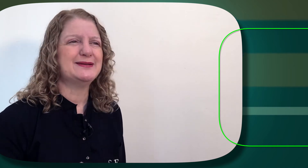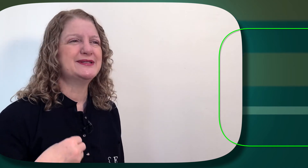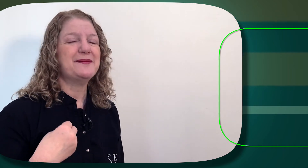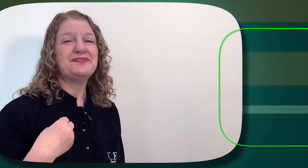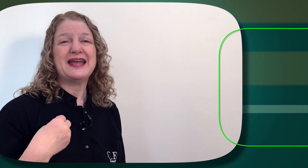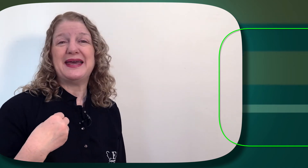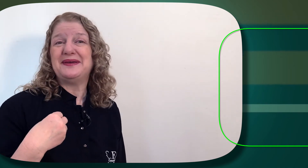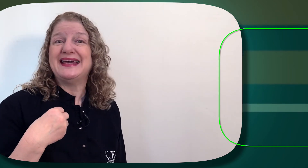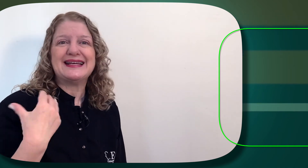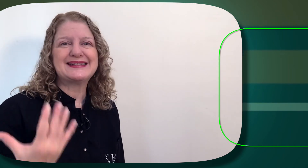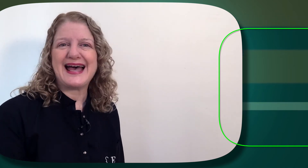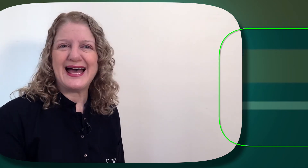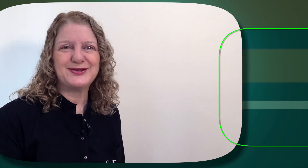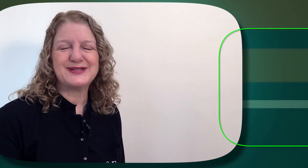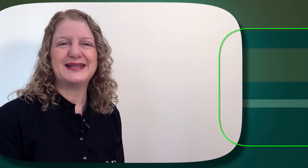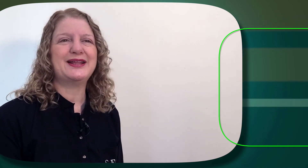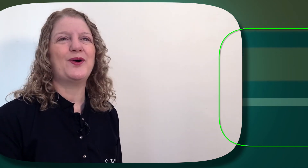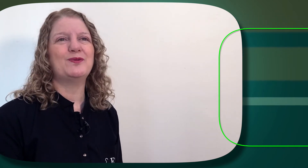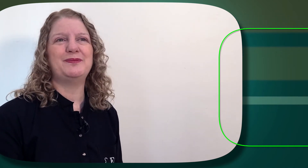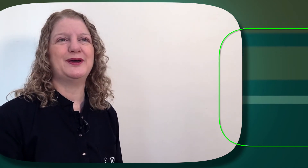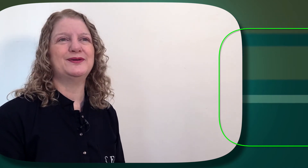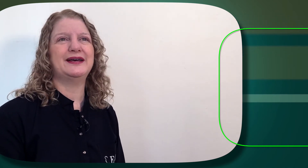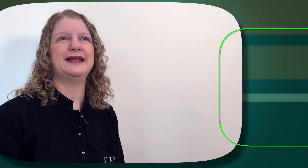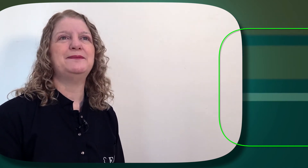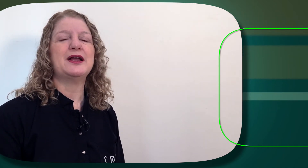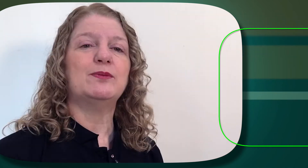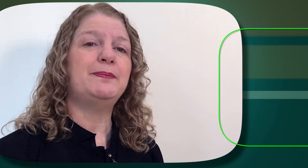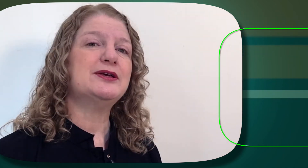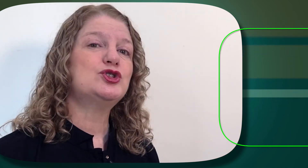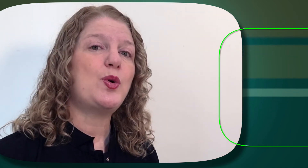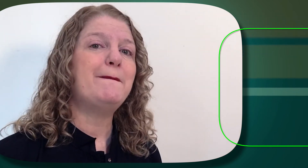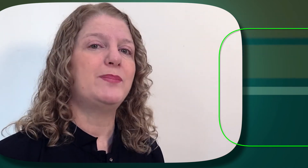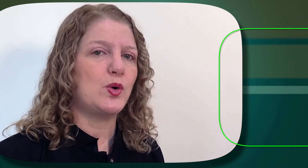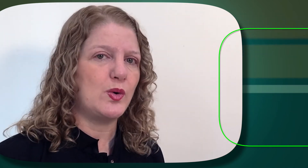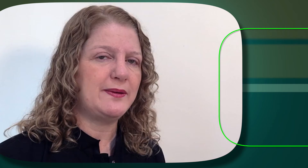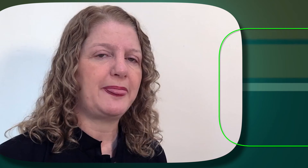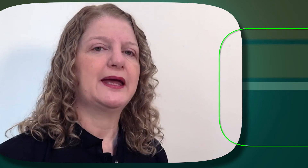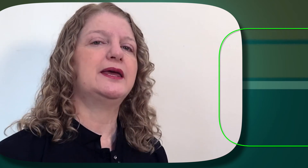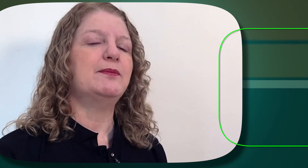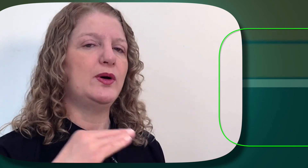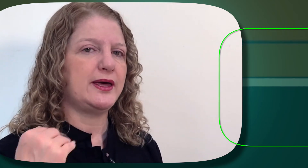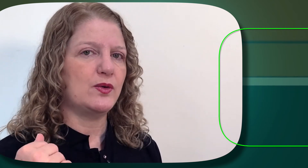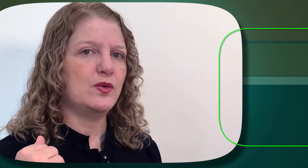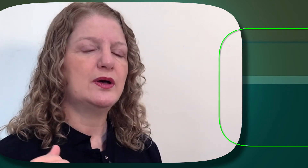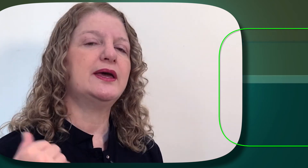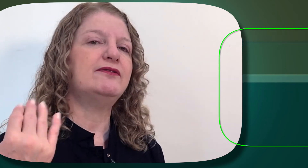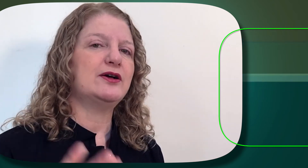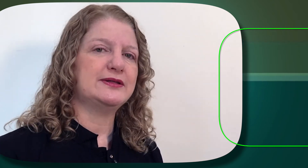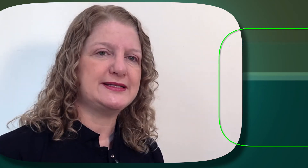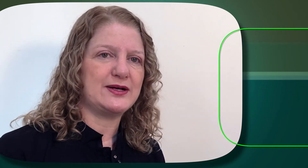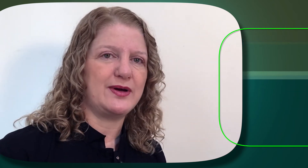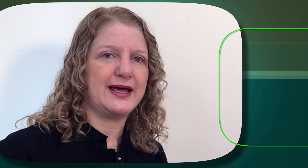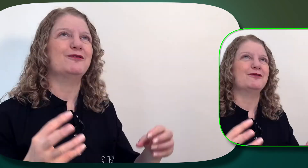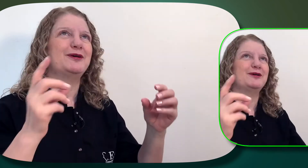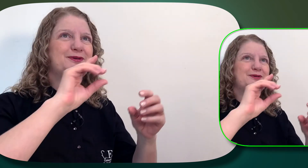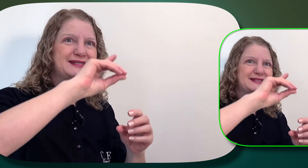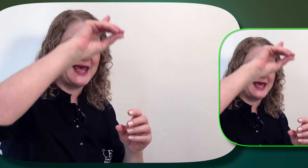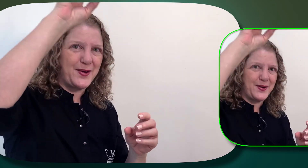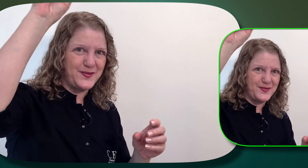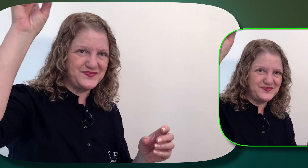belíssimos, engraçados. Então, alguma pergunta era, uma pessoa boa que morreu, o que vai acontecer com ela? Vai para o céu.